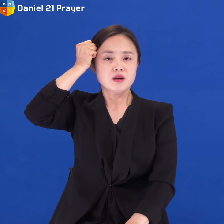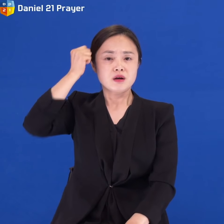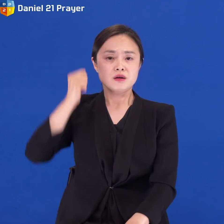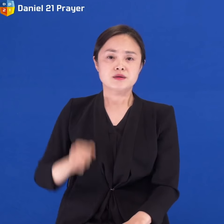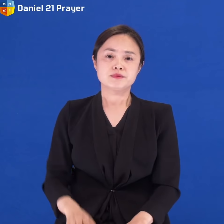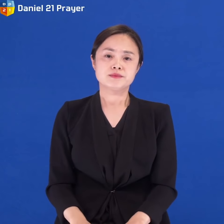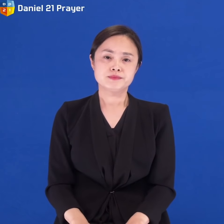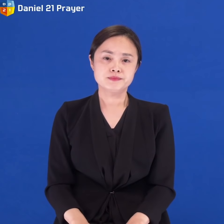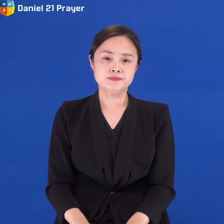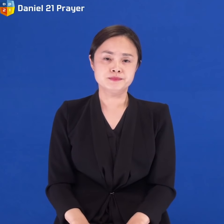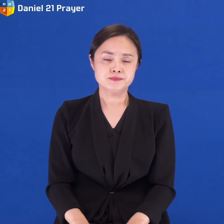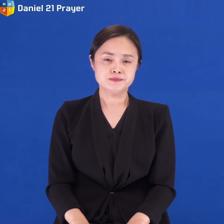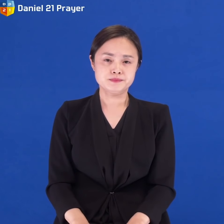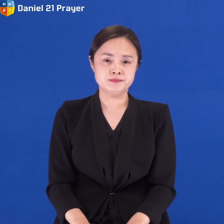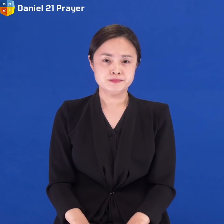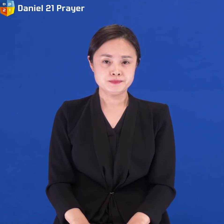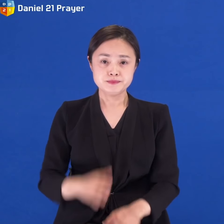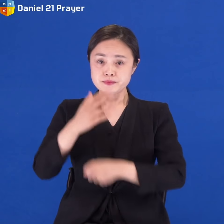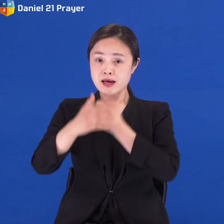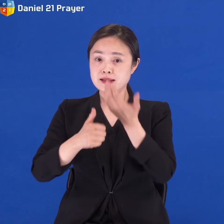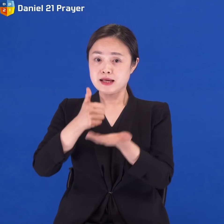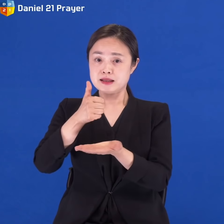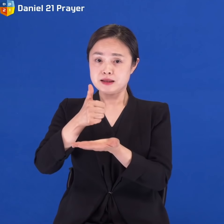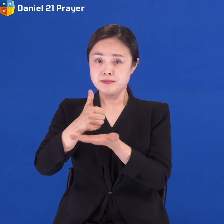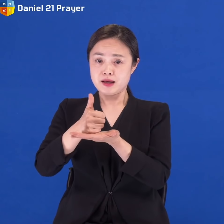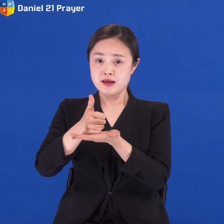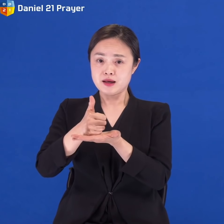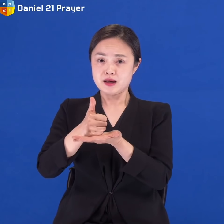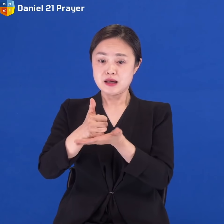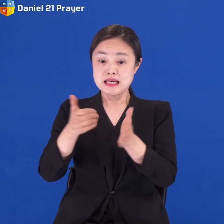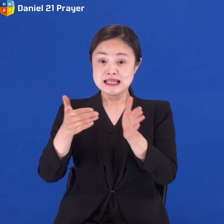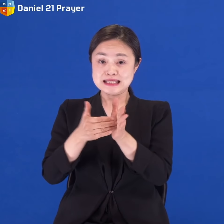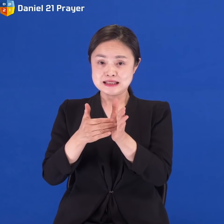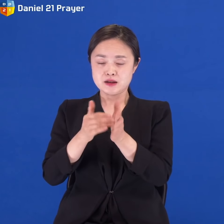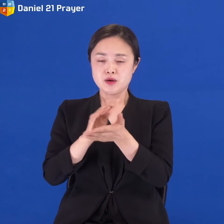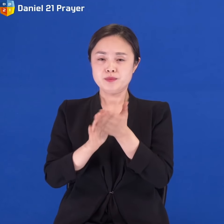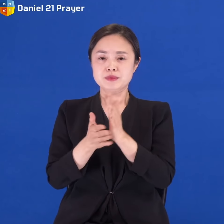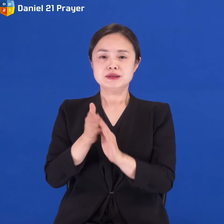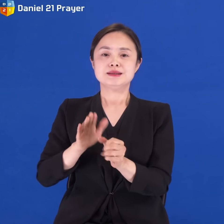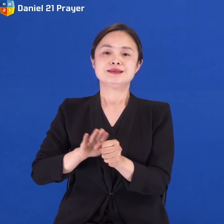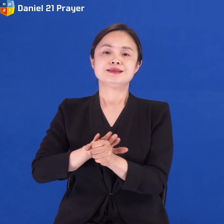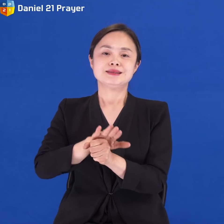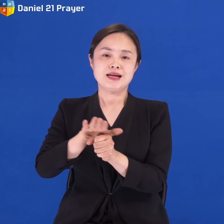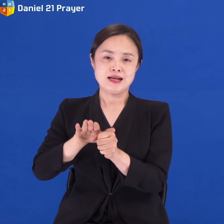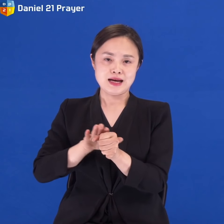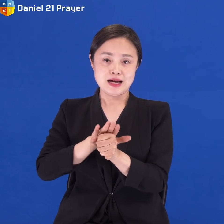끝없는 사랑을 찾아오라는 신호로 지금은 알고 있습니다.